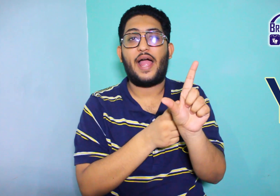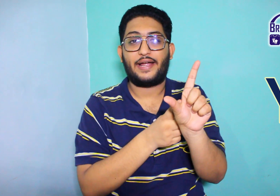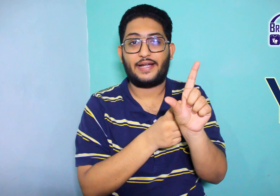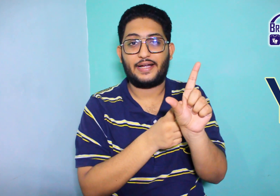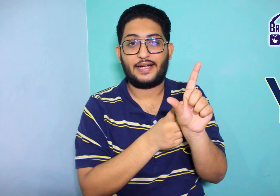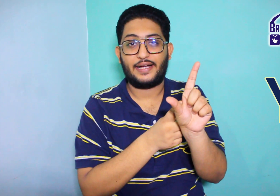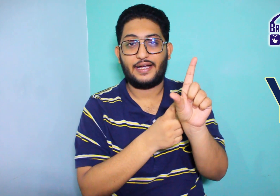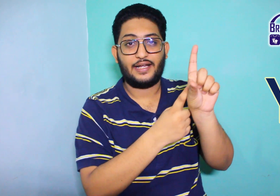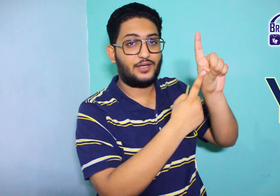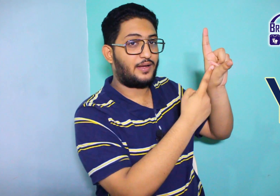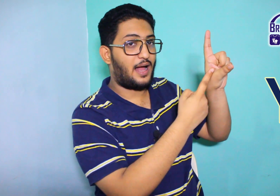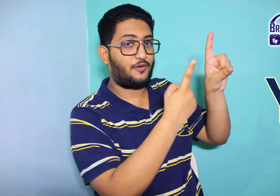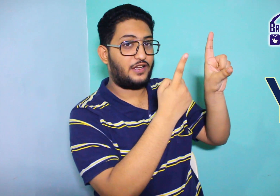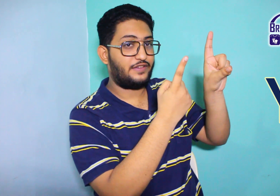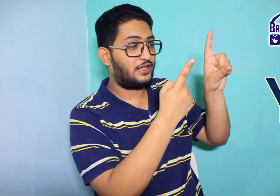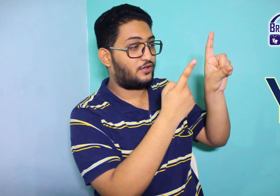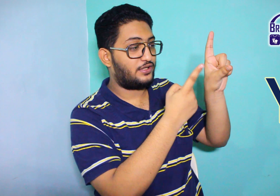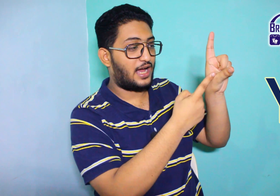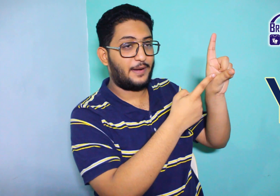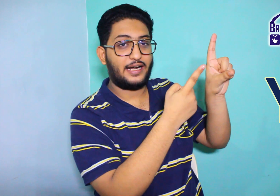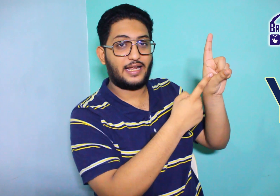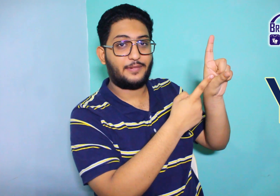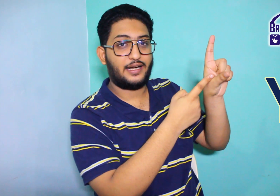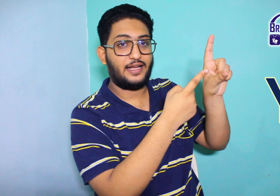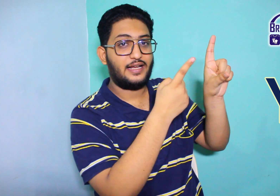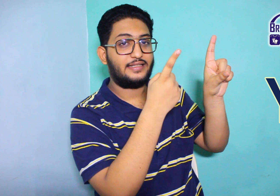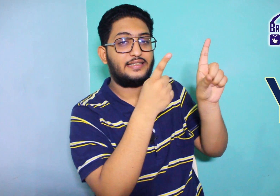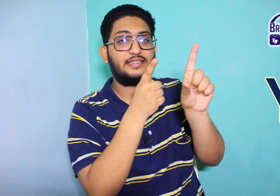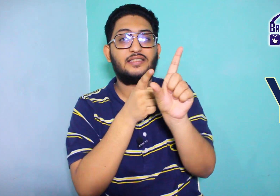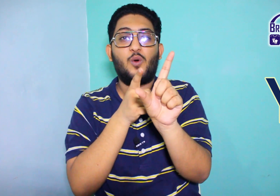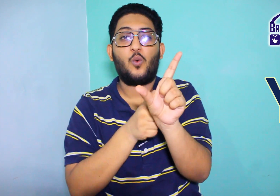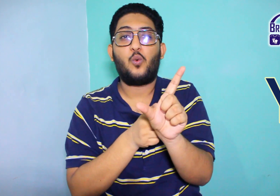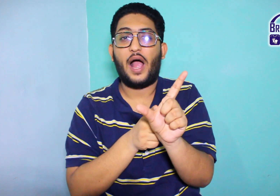Y। आपको फर्स्ट फिंगर को यहां पर लगा टैप करना है। दिस इज Y